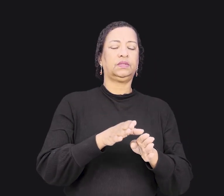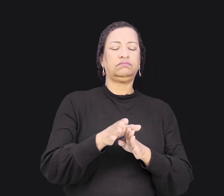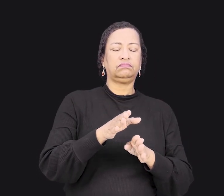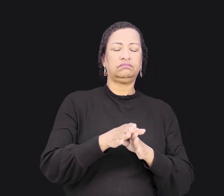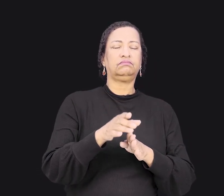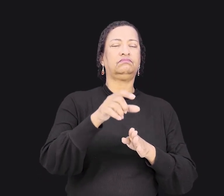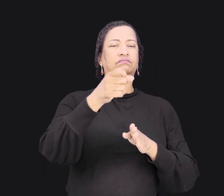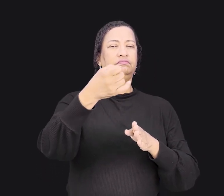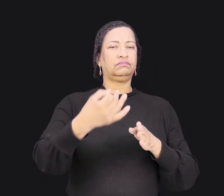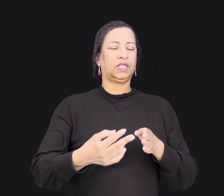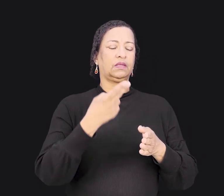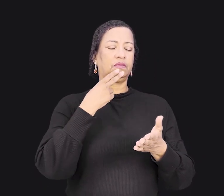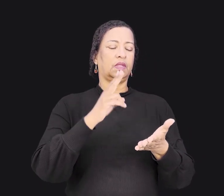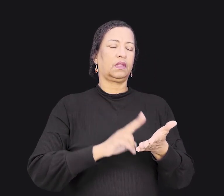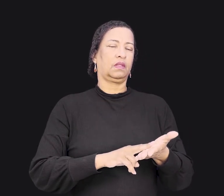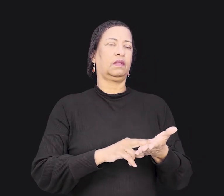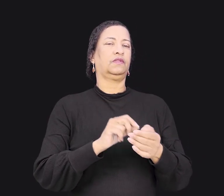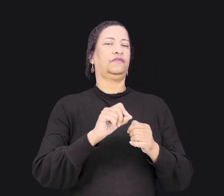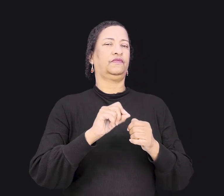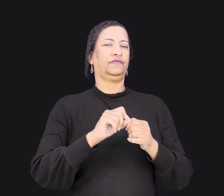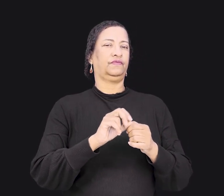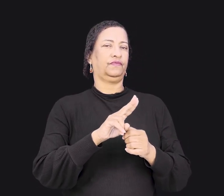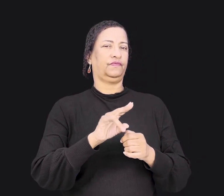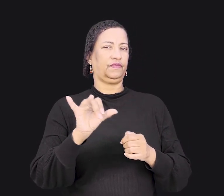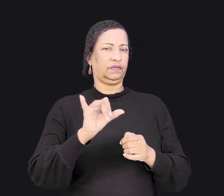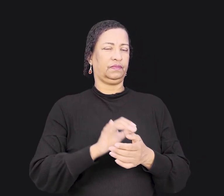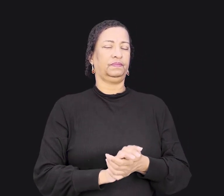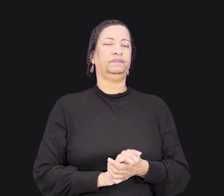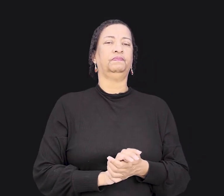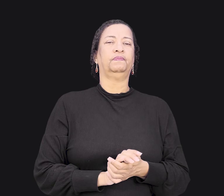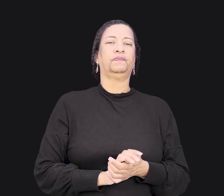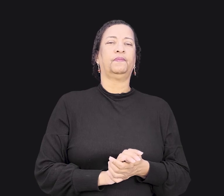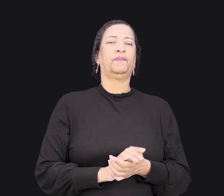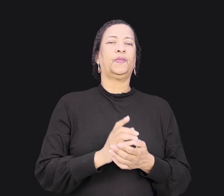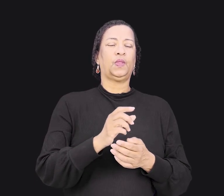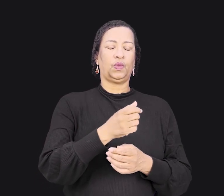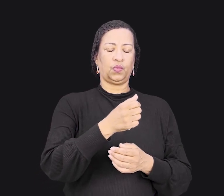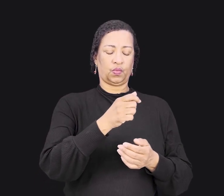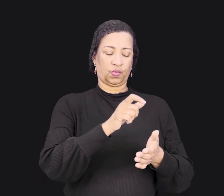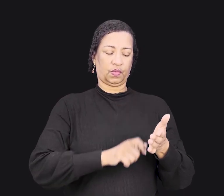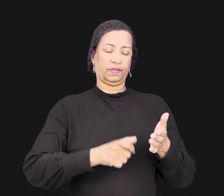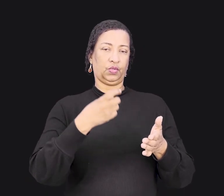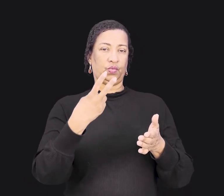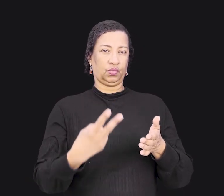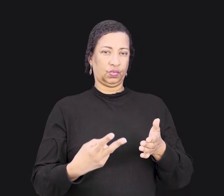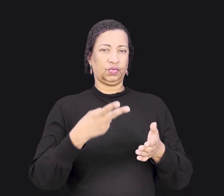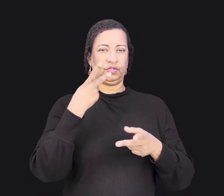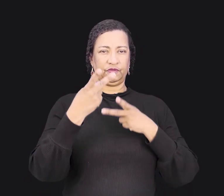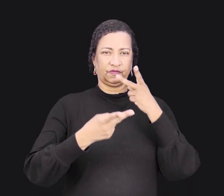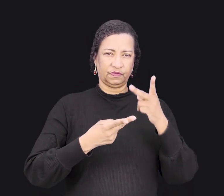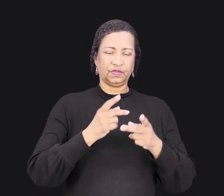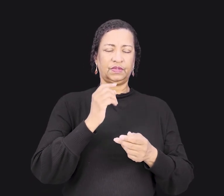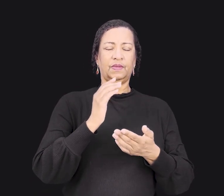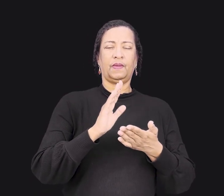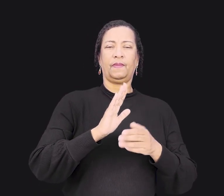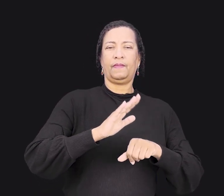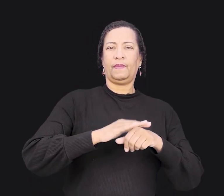carta. No capítulo 2, João acrescenta mais alguns pontos nesta bússola da certeza. Na